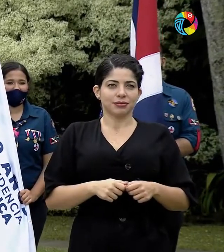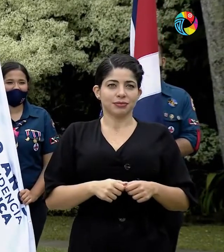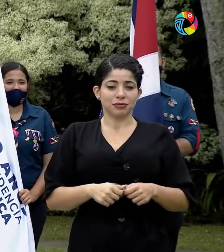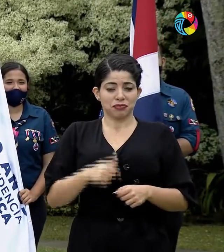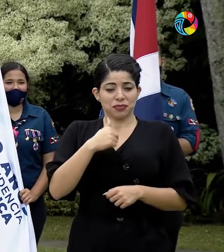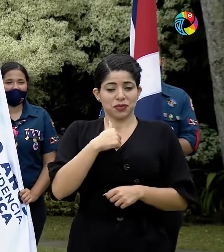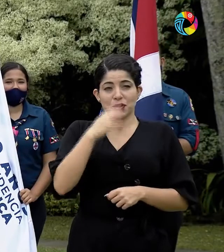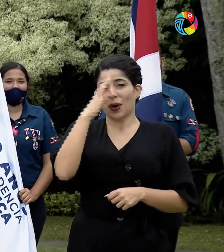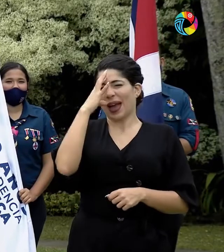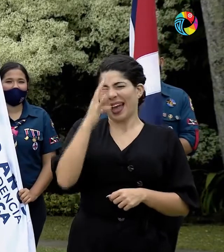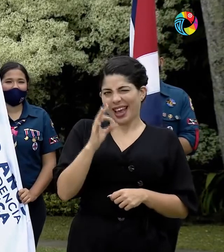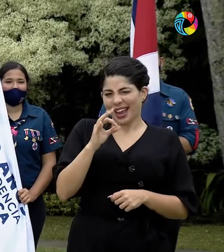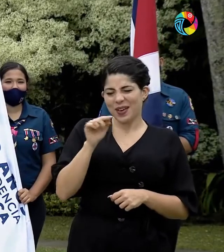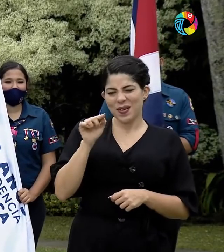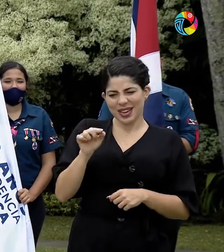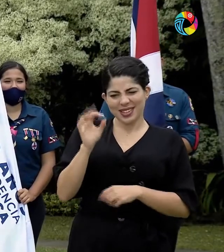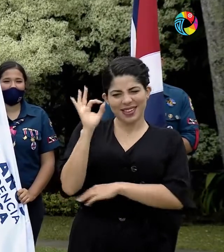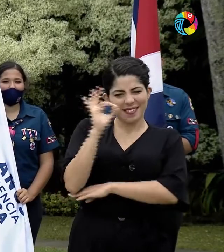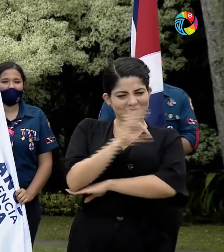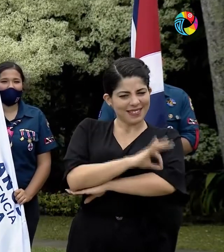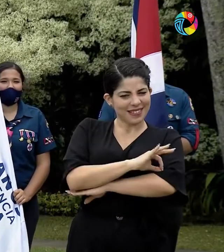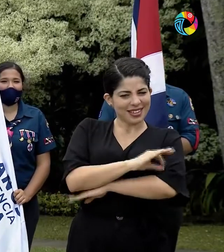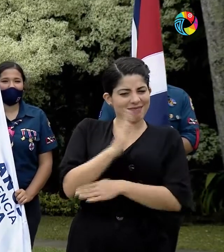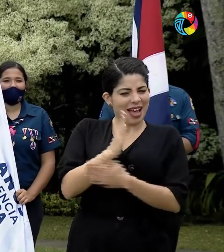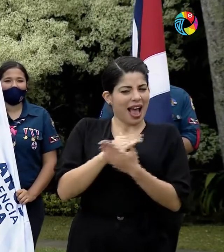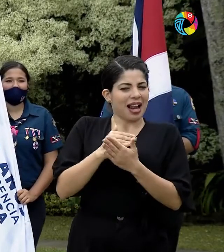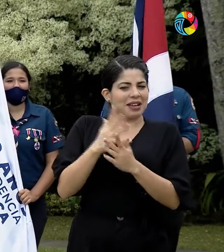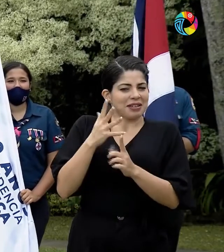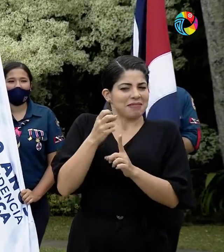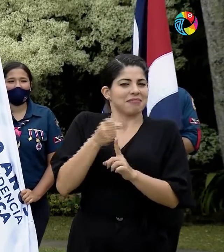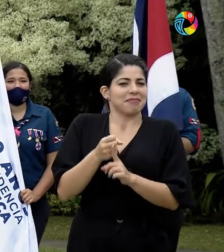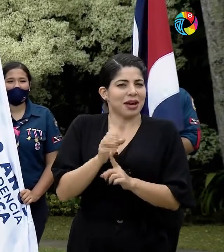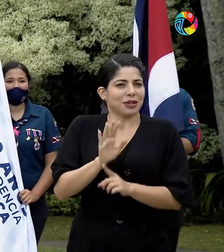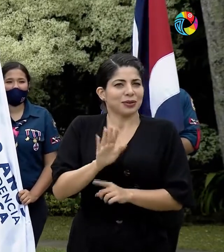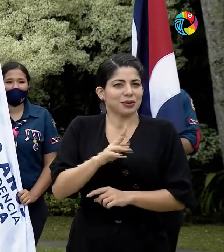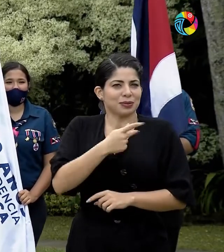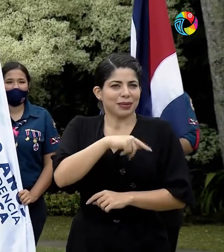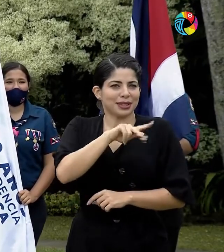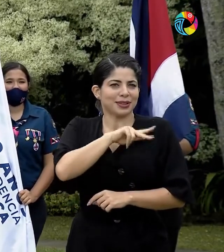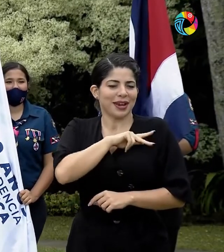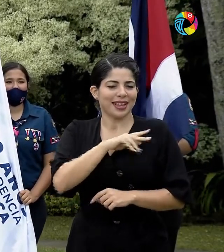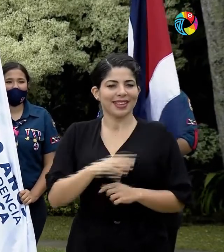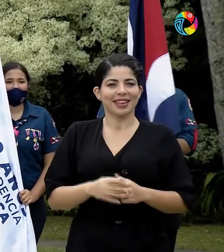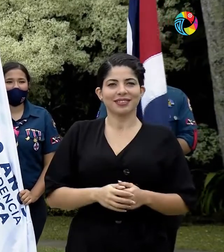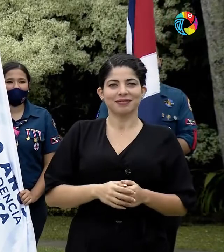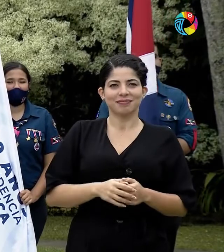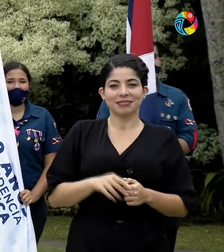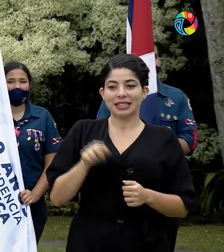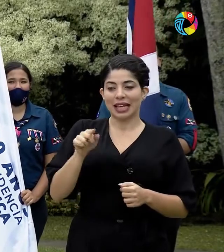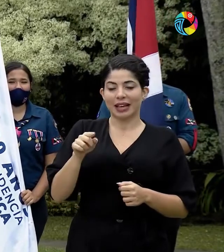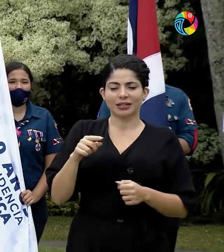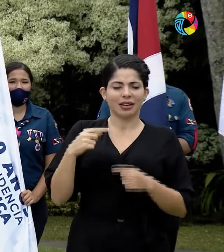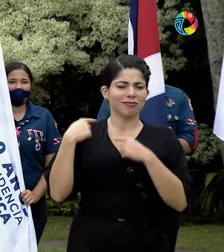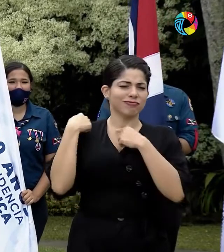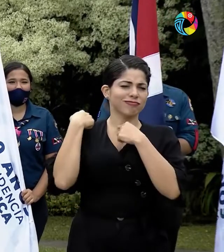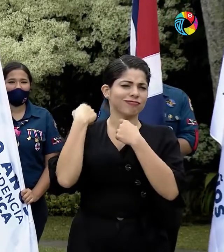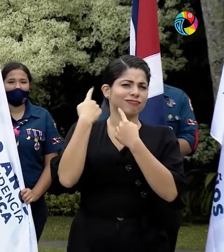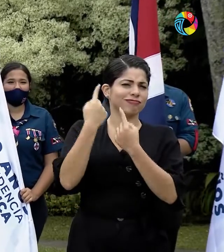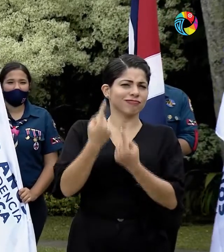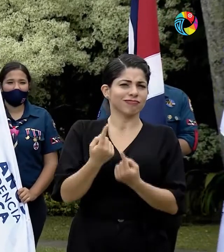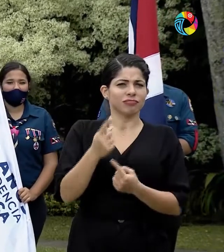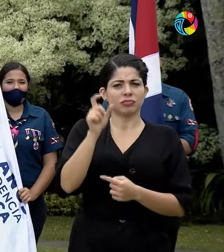Yo creo que algo de esa fecha marcó su personalidad. Ha sido y es